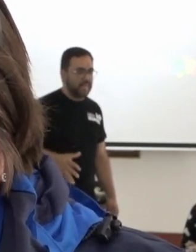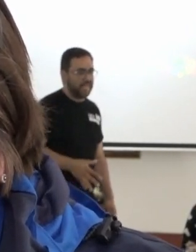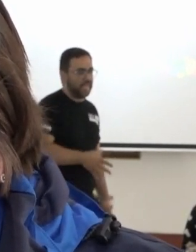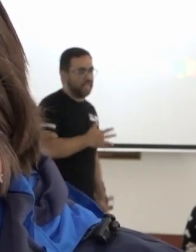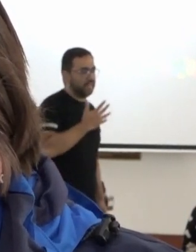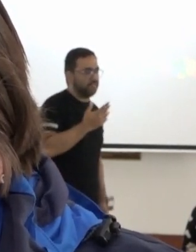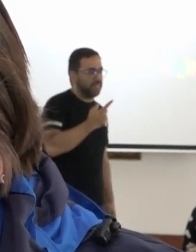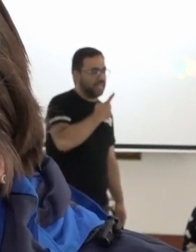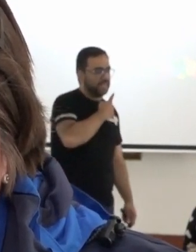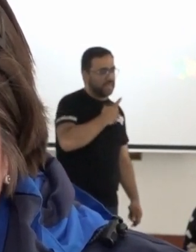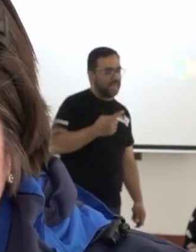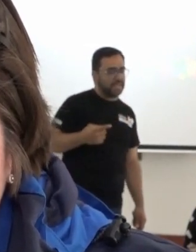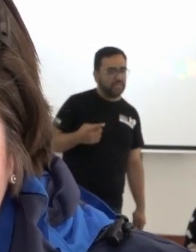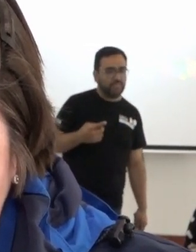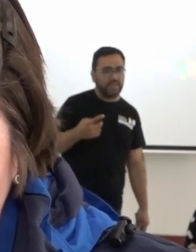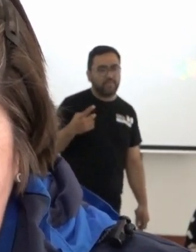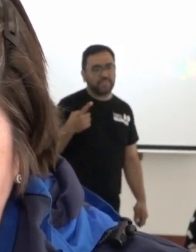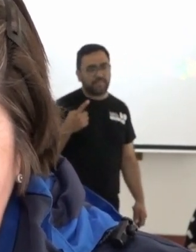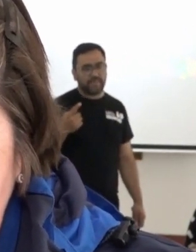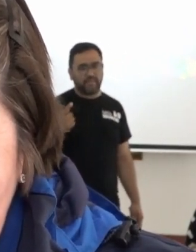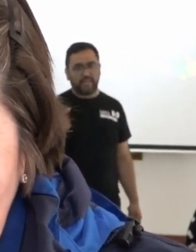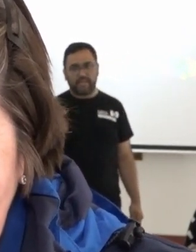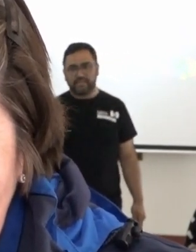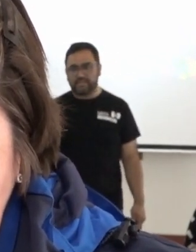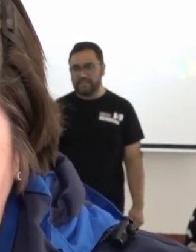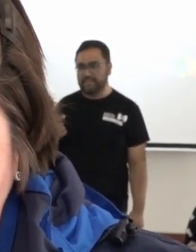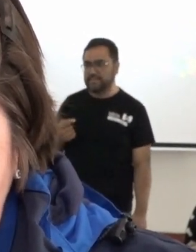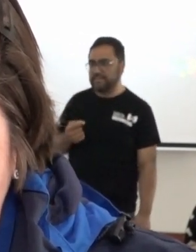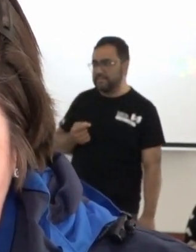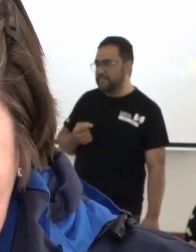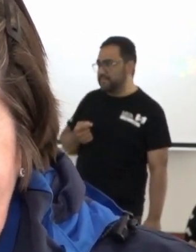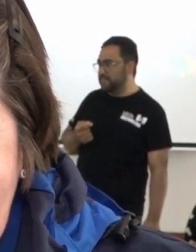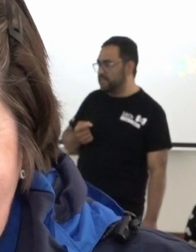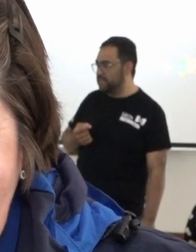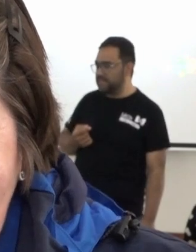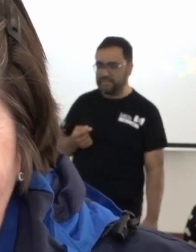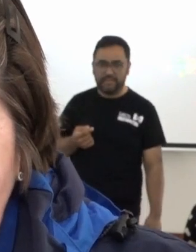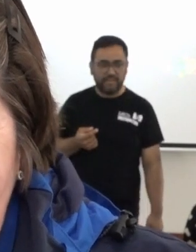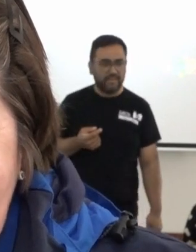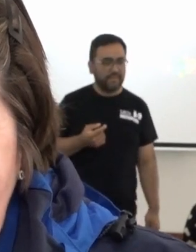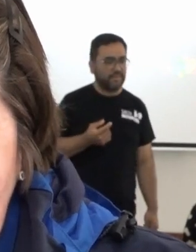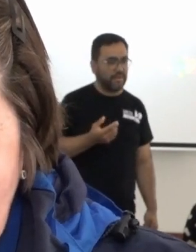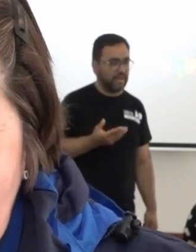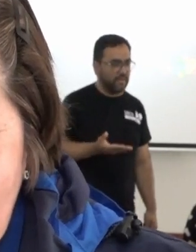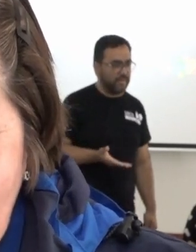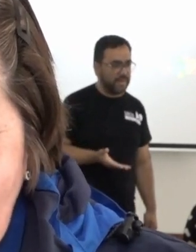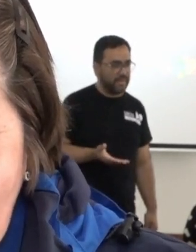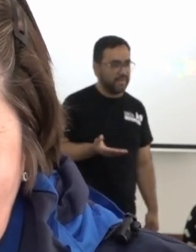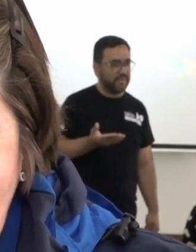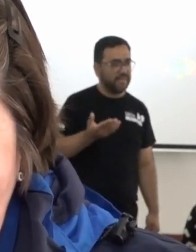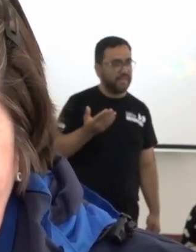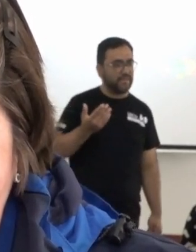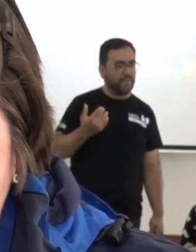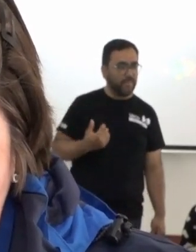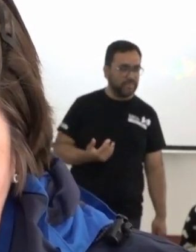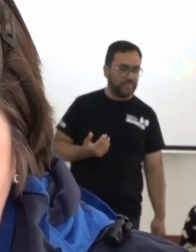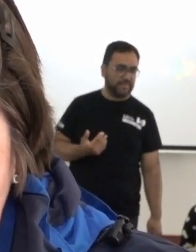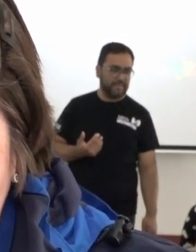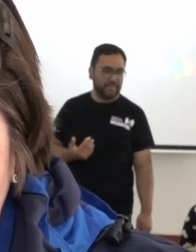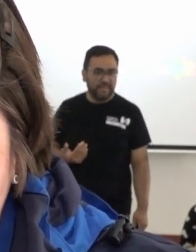ya tenemos una tremenda lista de espera para el próximo año Así que si hay alguien que quiere participar el próximo año eh les recomendamos